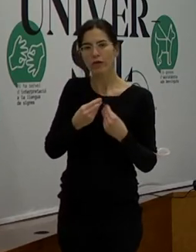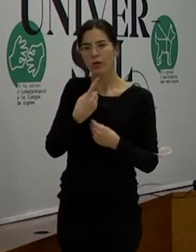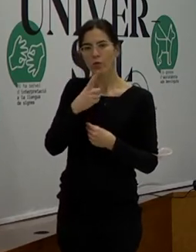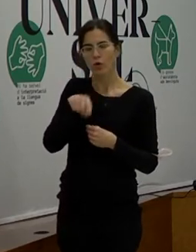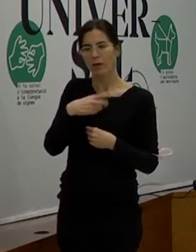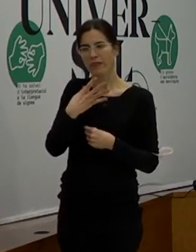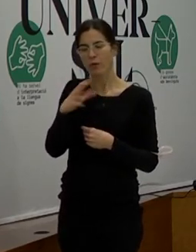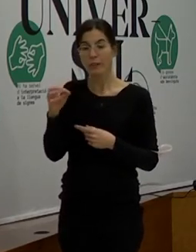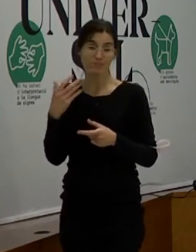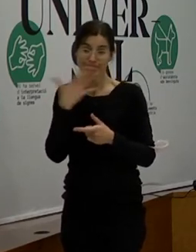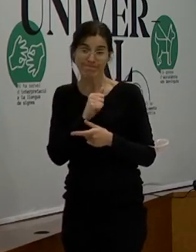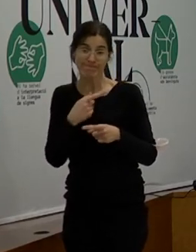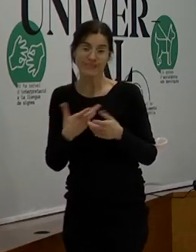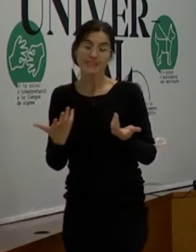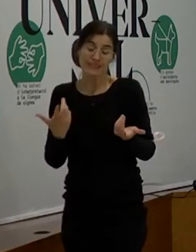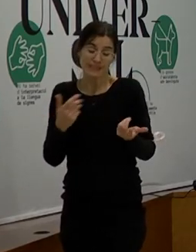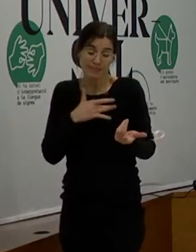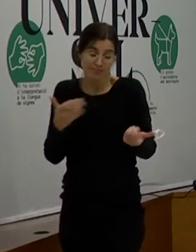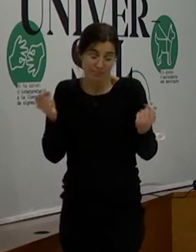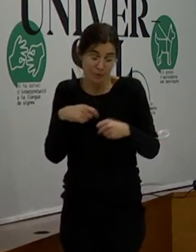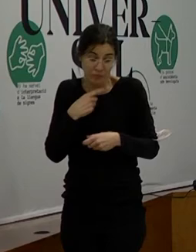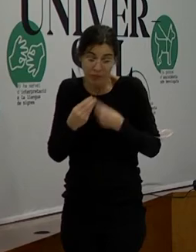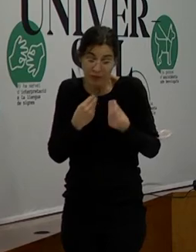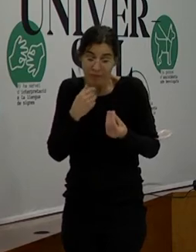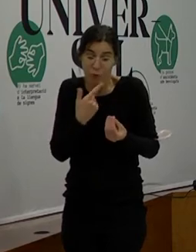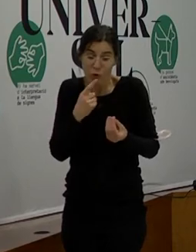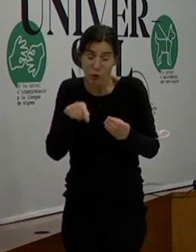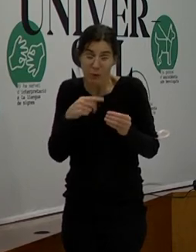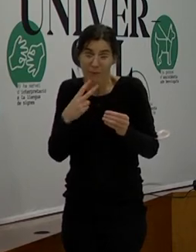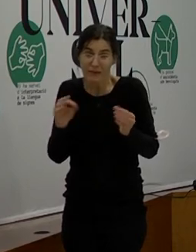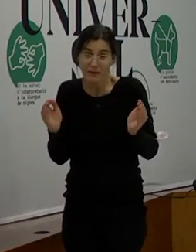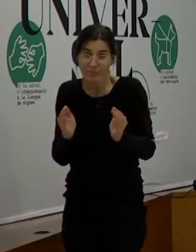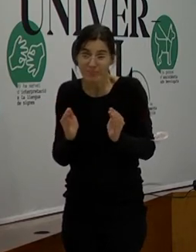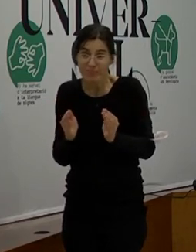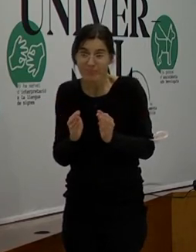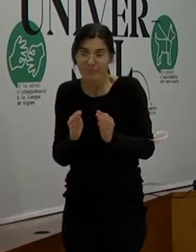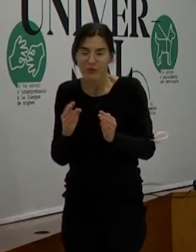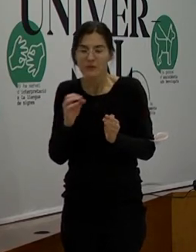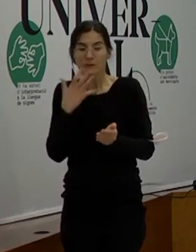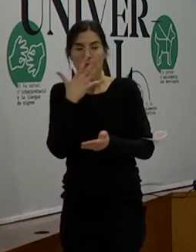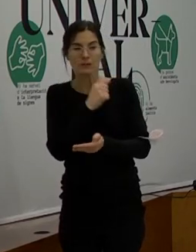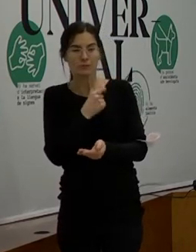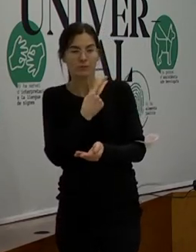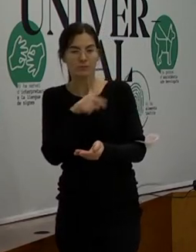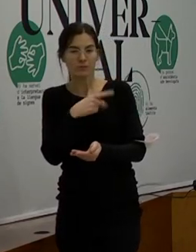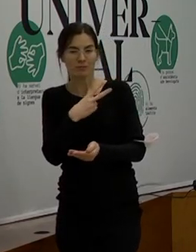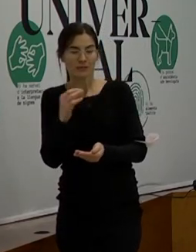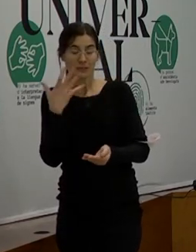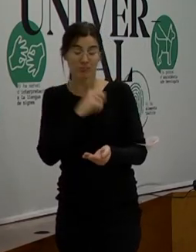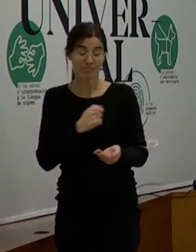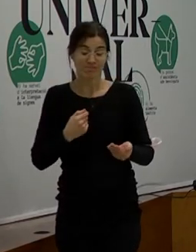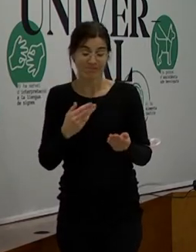1,50 m. Bueno, pues fes 1,20 m. Oh, és que no puc fer 1,20 m.